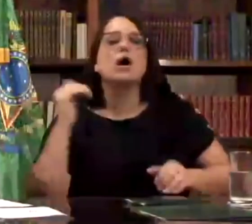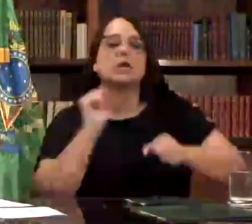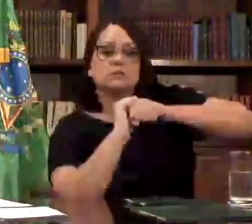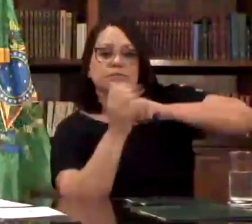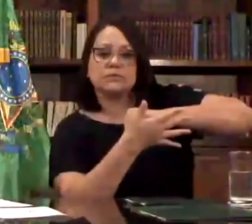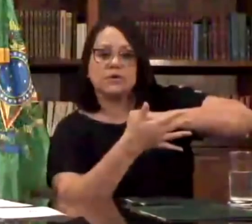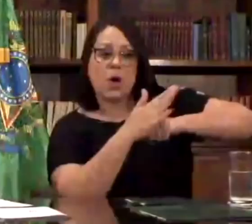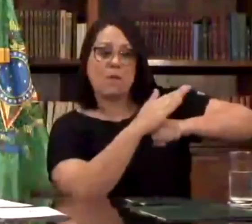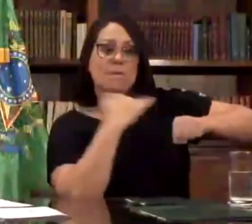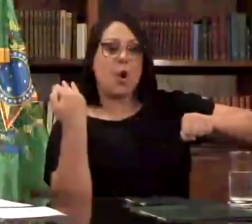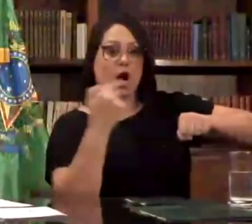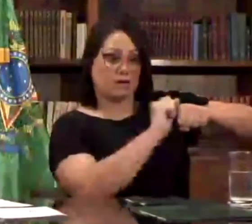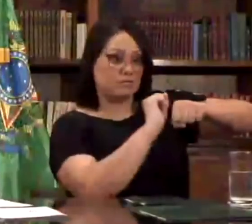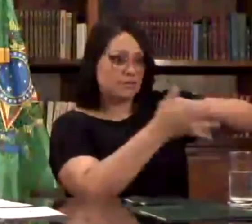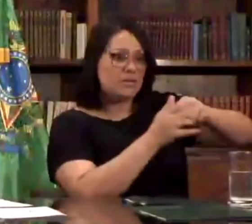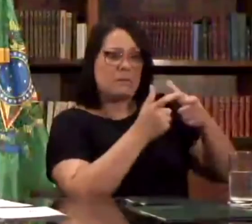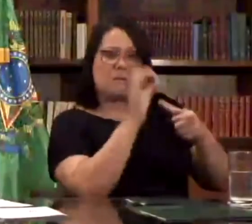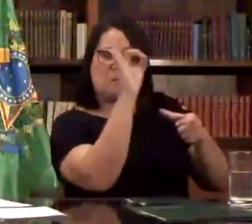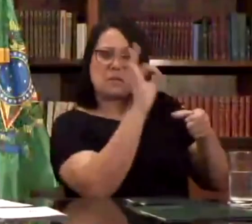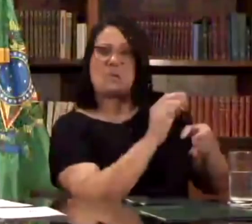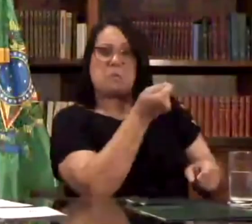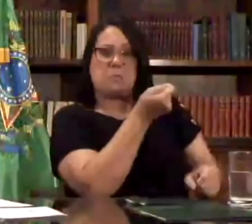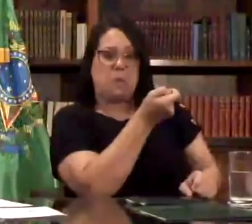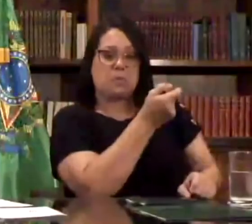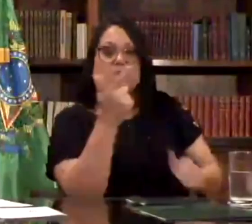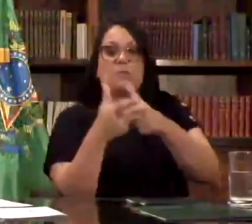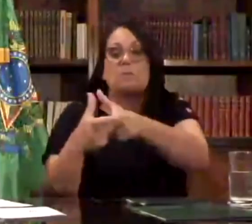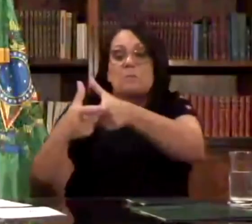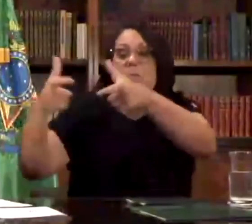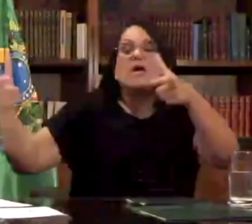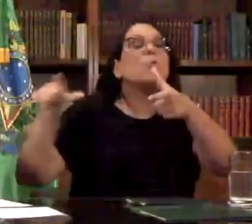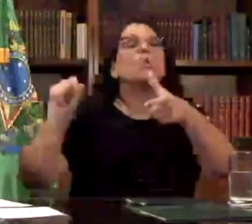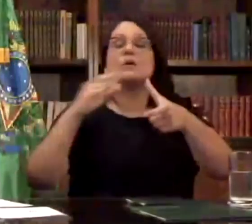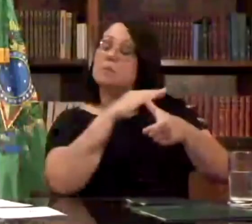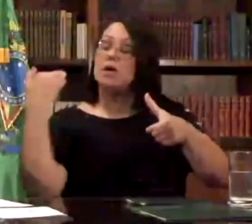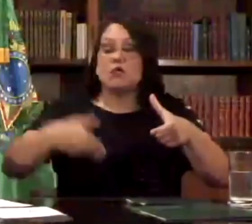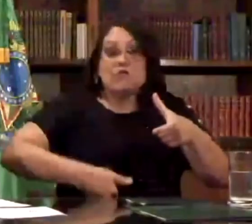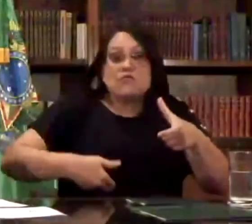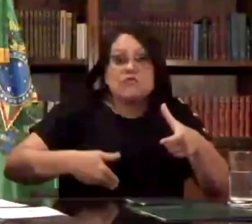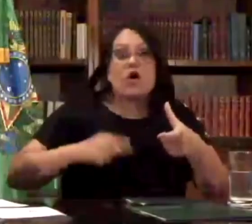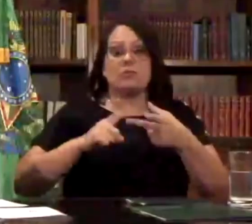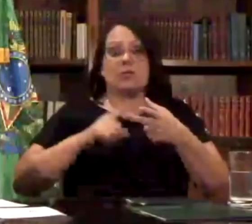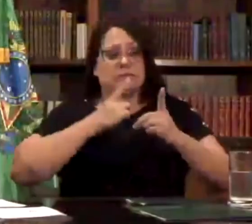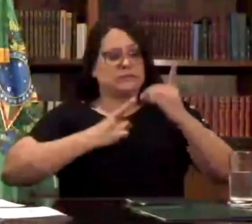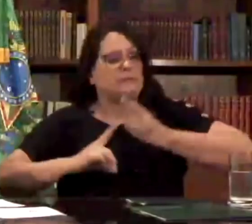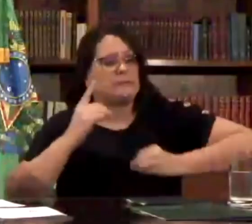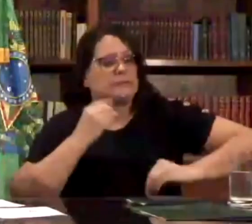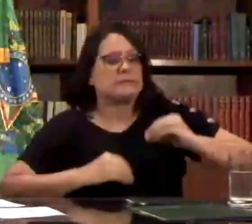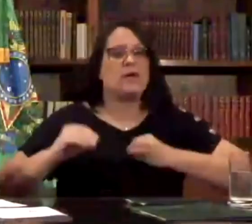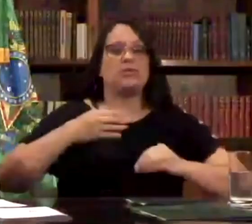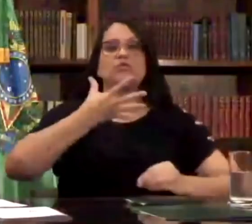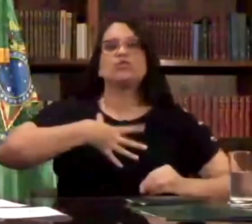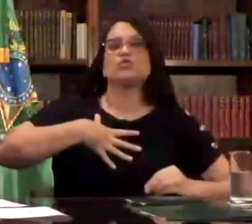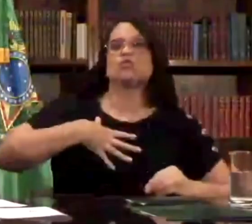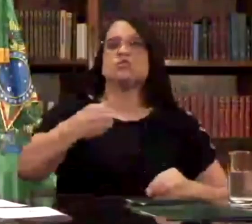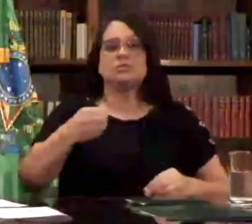vai morrer, e uma parcela maior que poderá morrer de fome, de depressão, de suicídio, de problemas psiquiátricos,